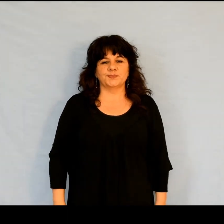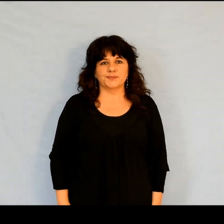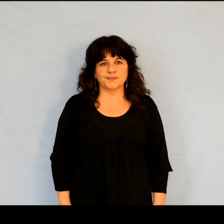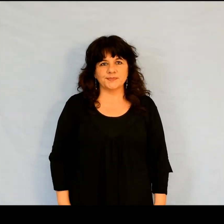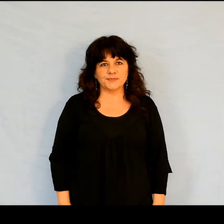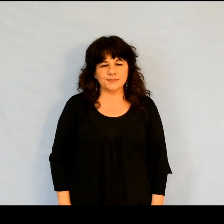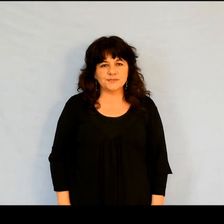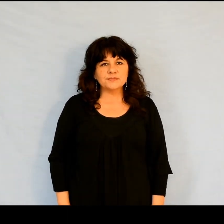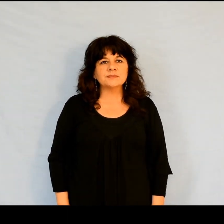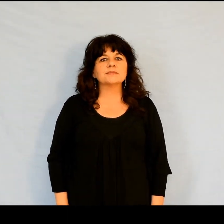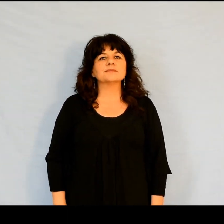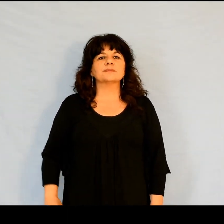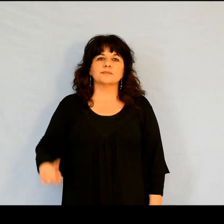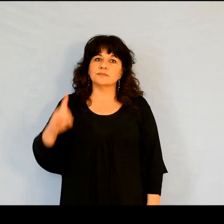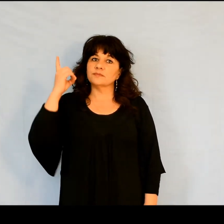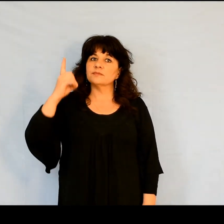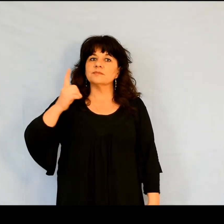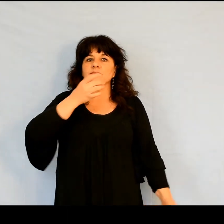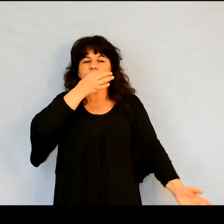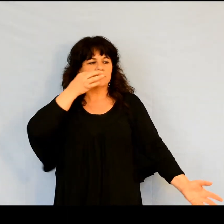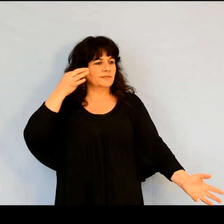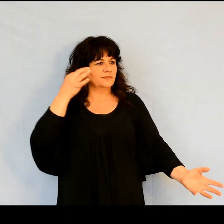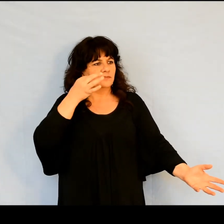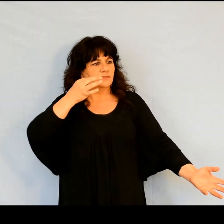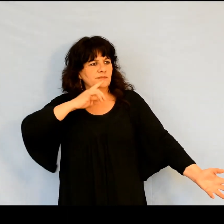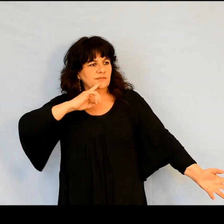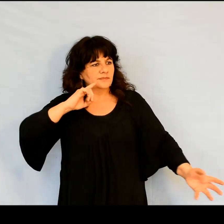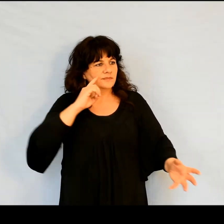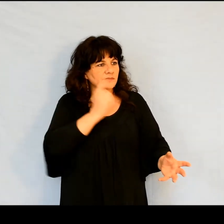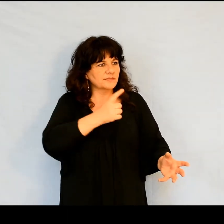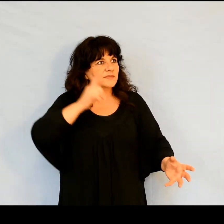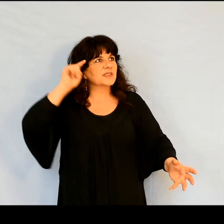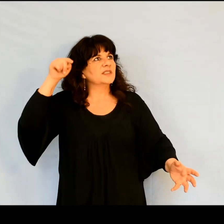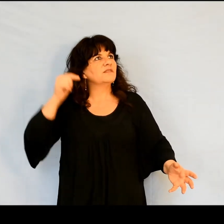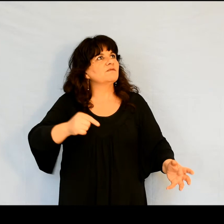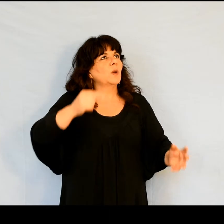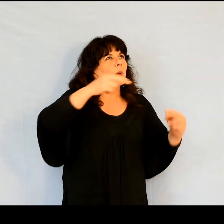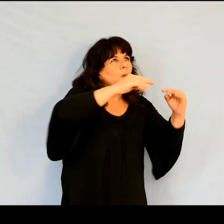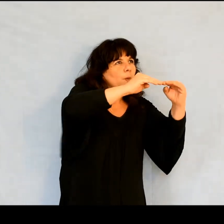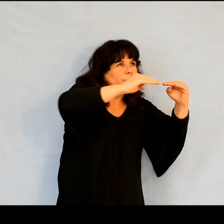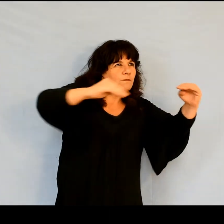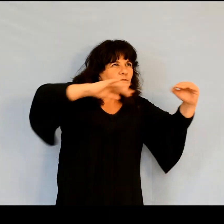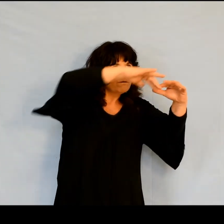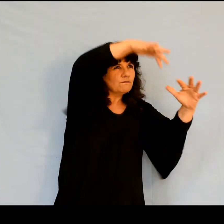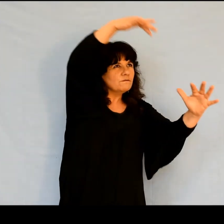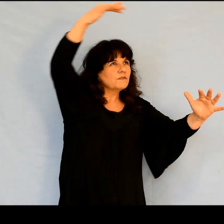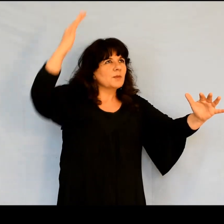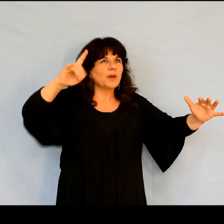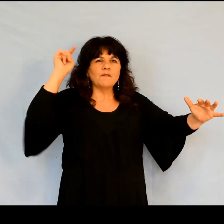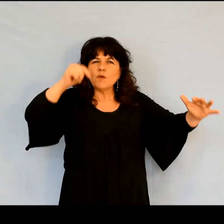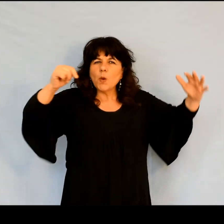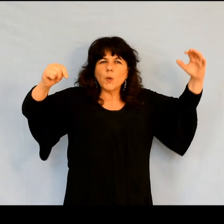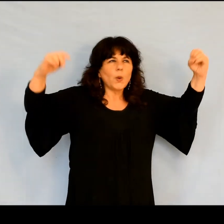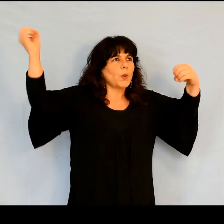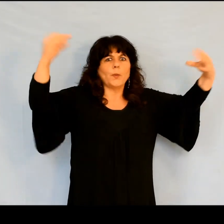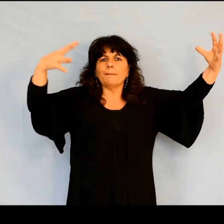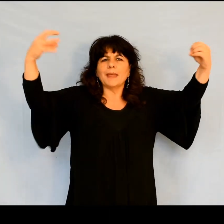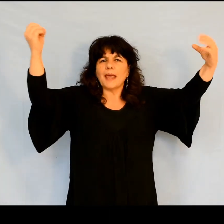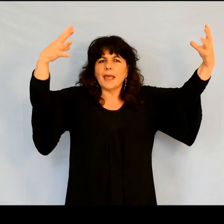Et Dieu dit qu'il y ait des lumières au firmament du ciel, pour séparer le jour et